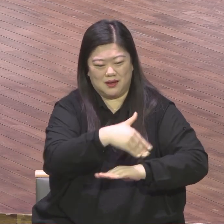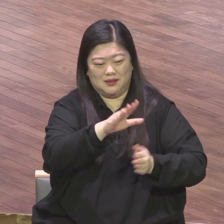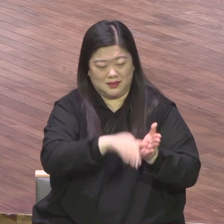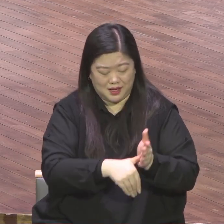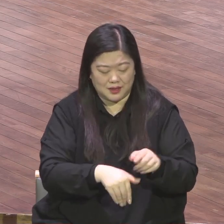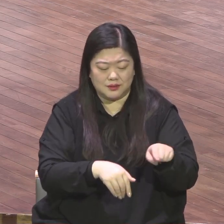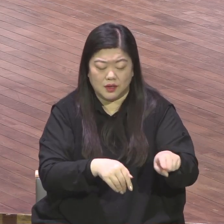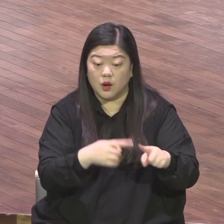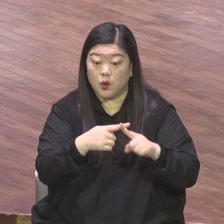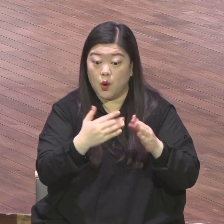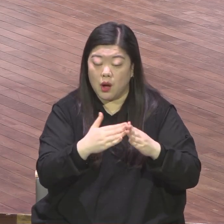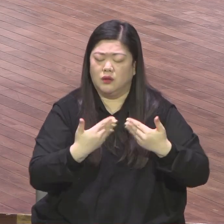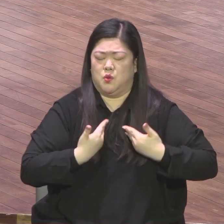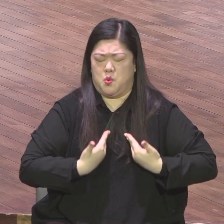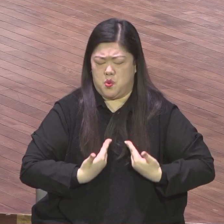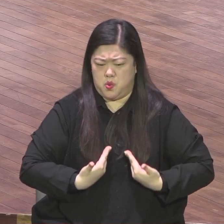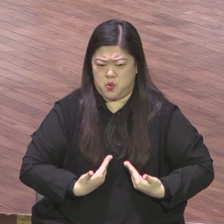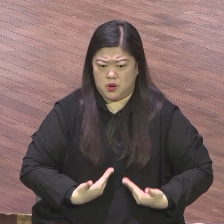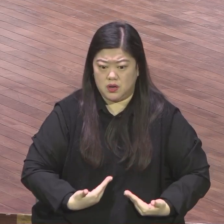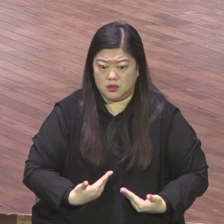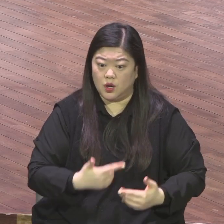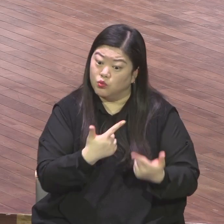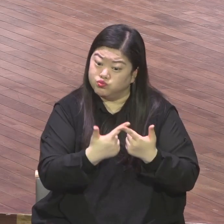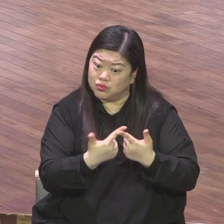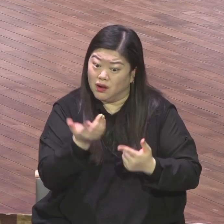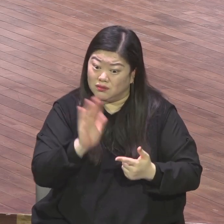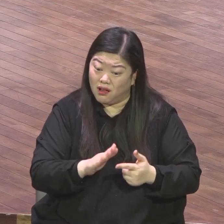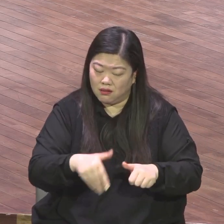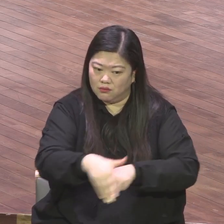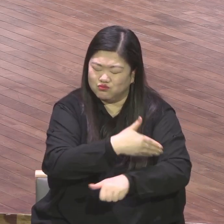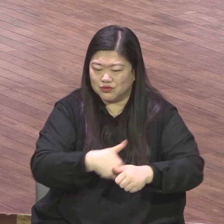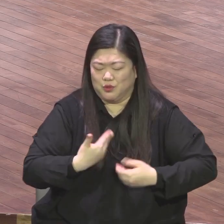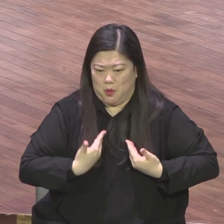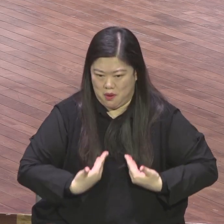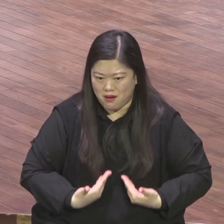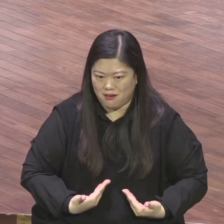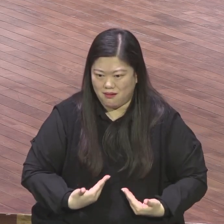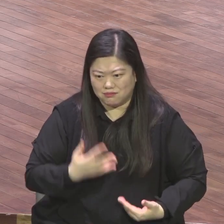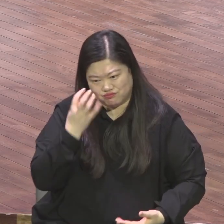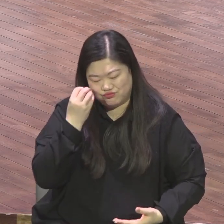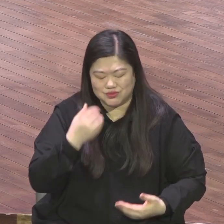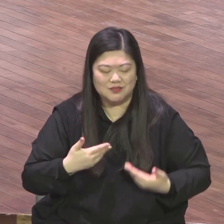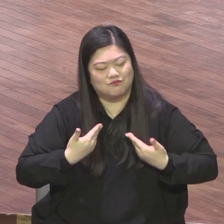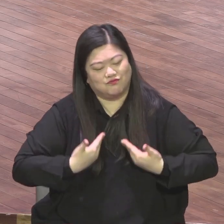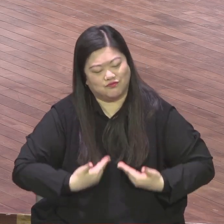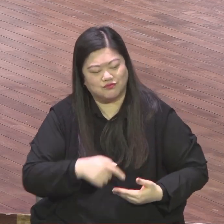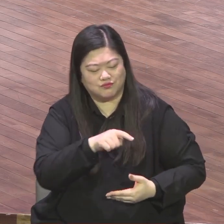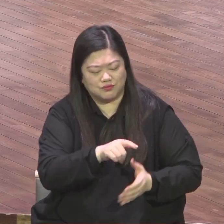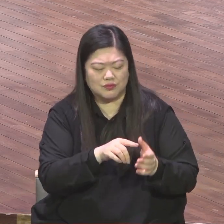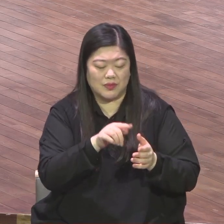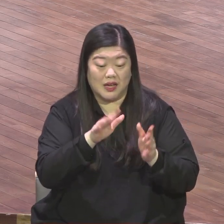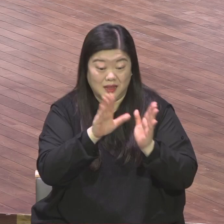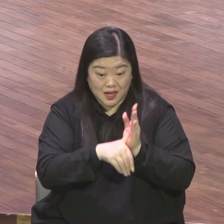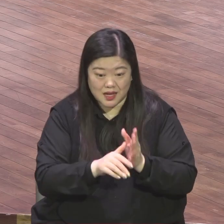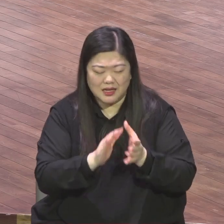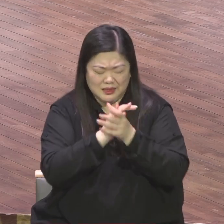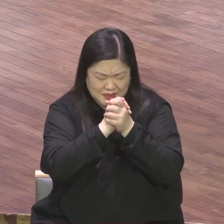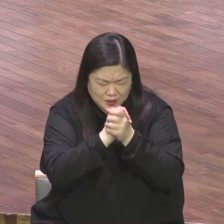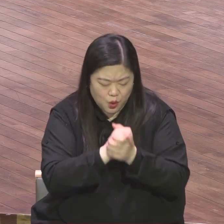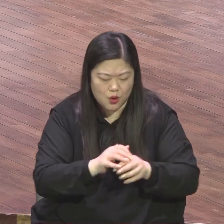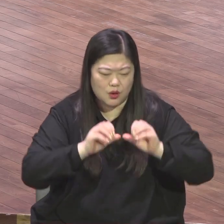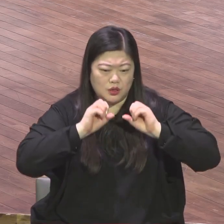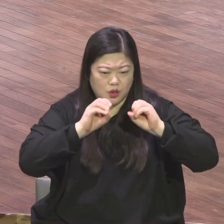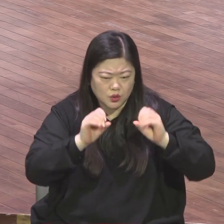교회 조용한 교회예요. 목사님도 조용하고 장로님 두 분 계신 조용한 분들이에요. 거기다가 기도운동 전도운동